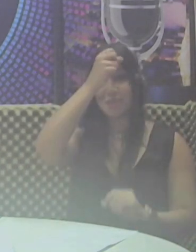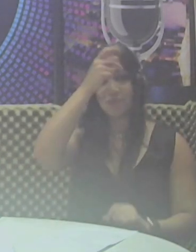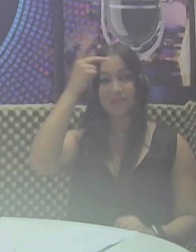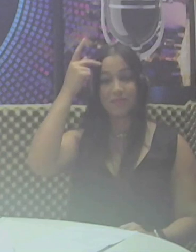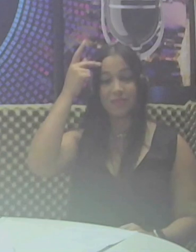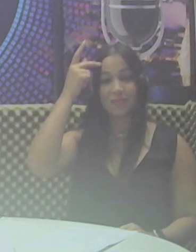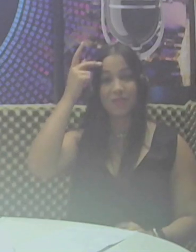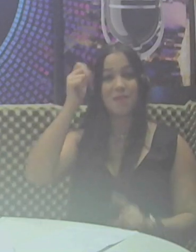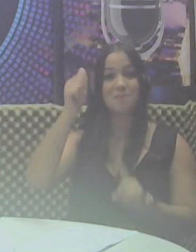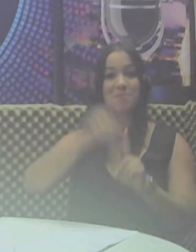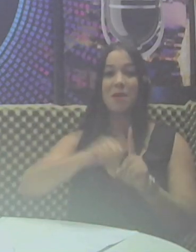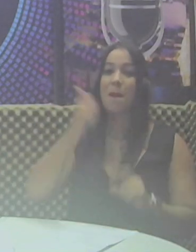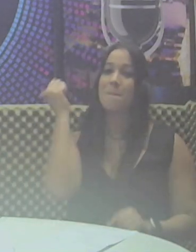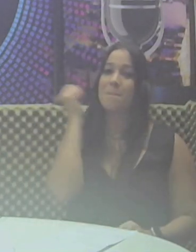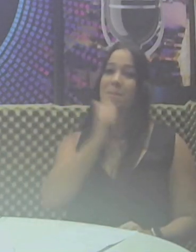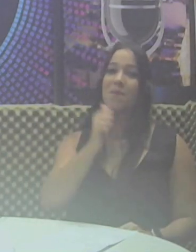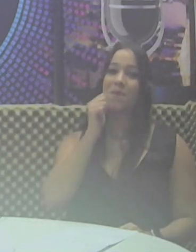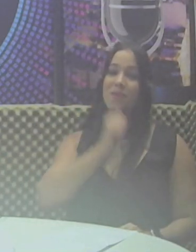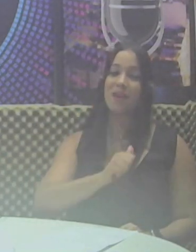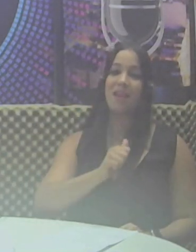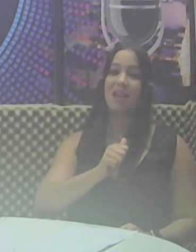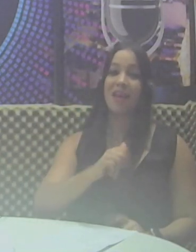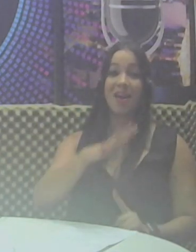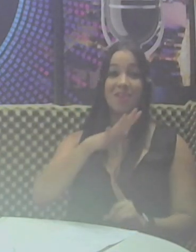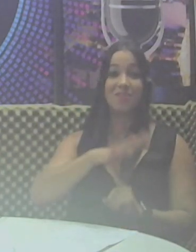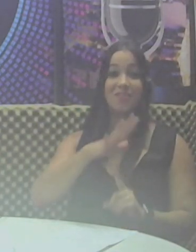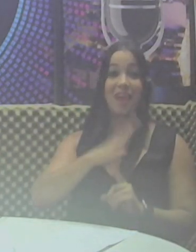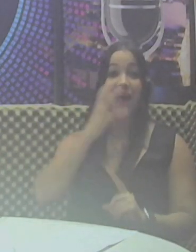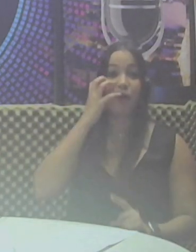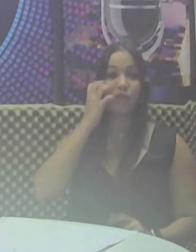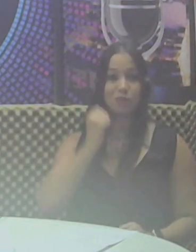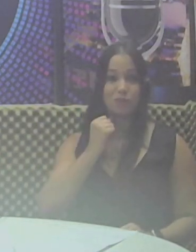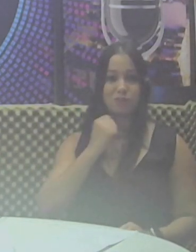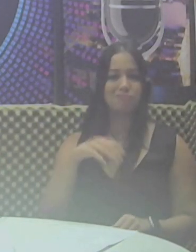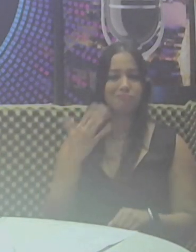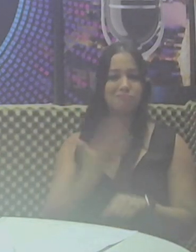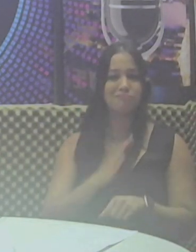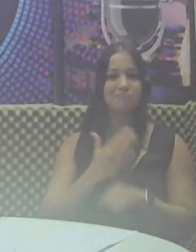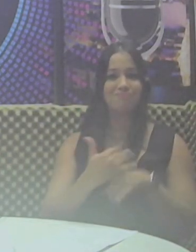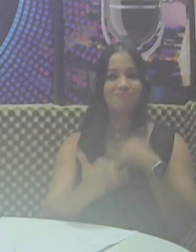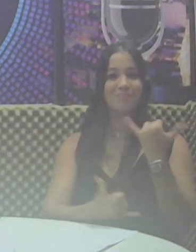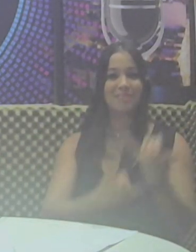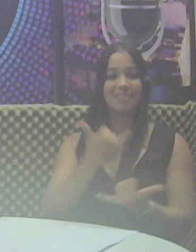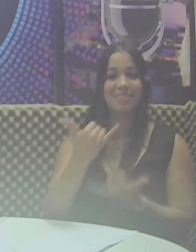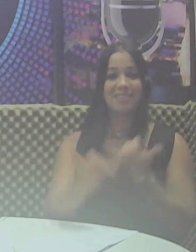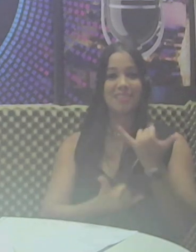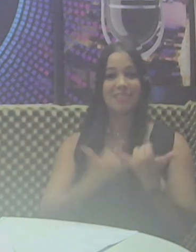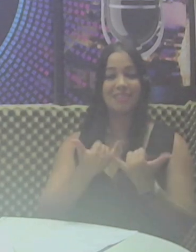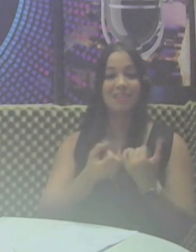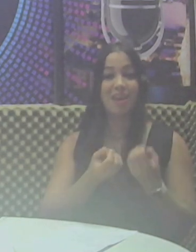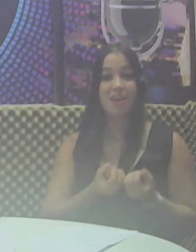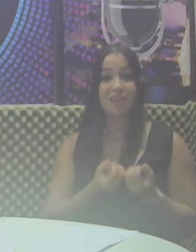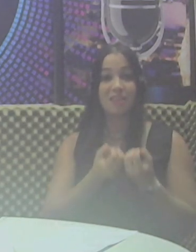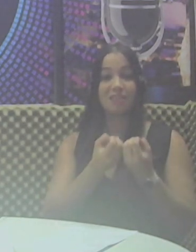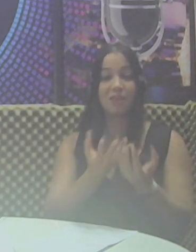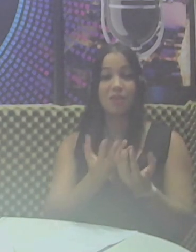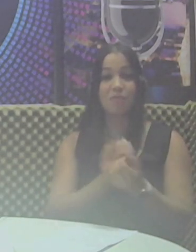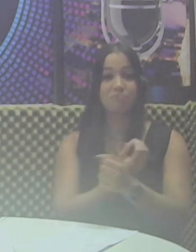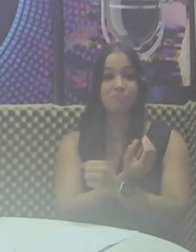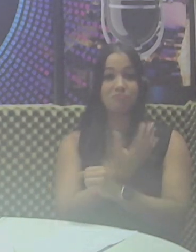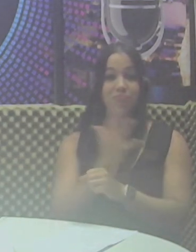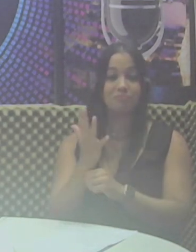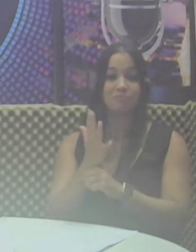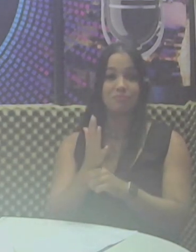Mulher e terá feira de adoção, atividades recreativas e doação de mudas. A entrada será pela